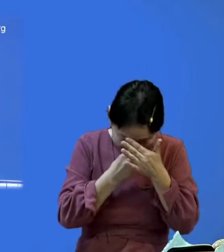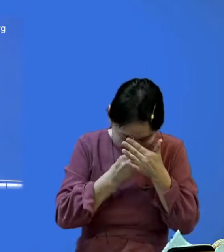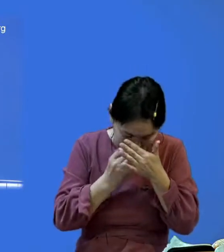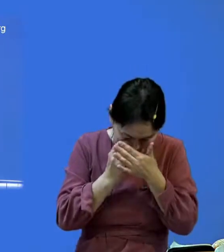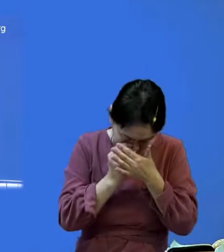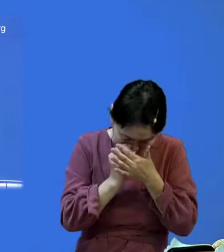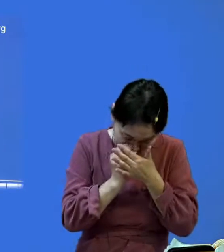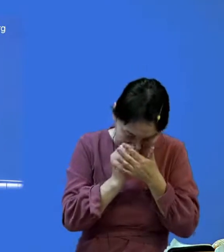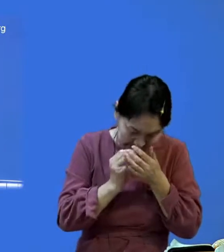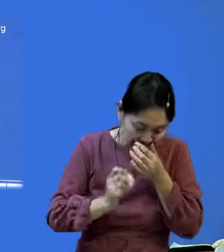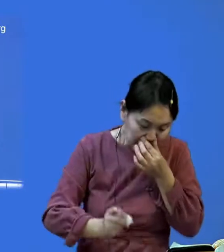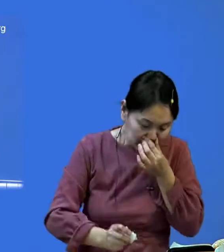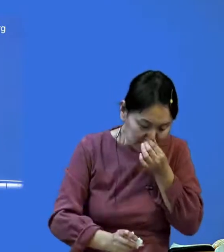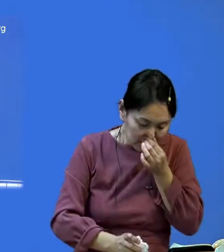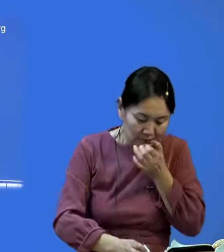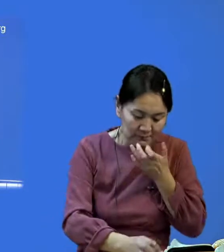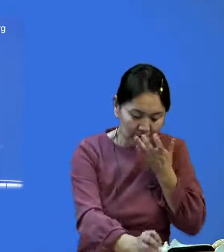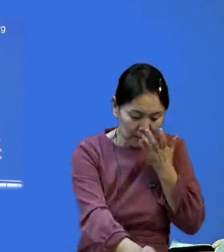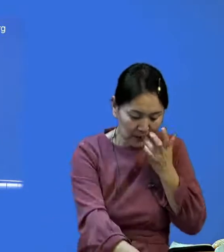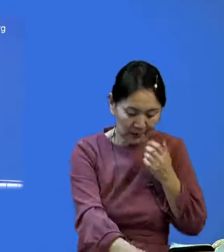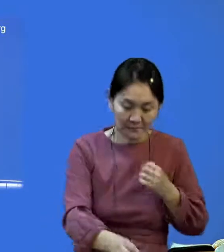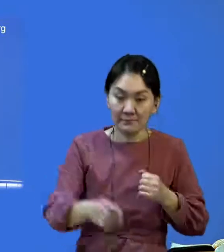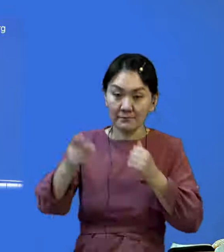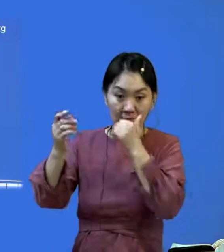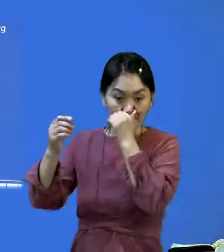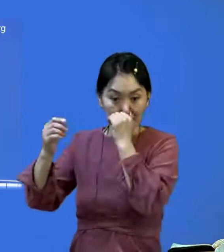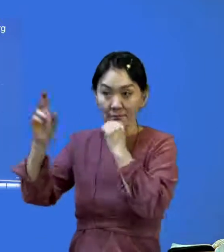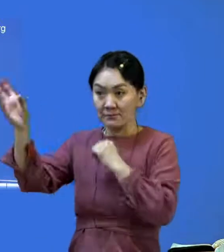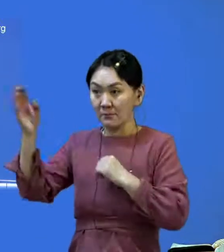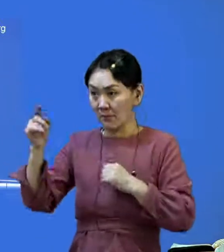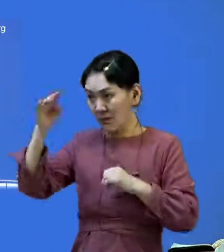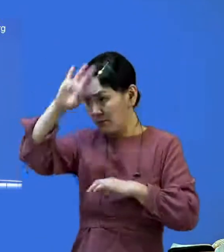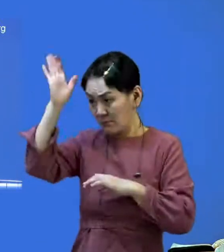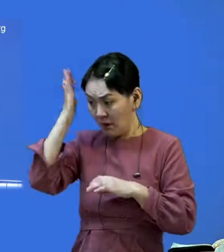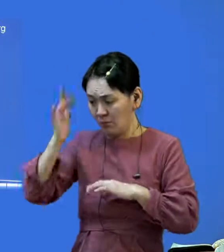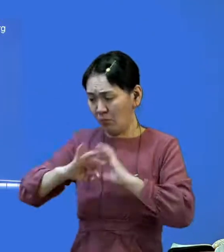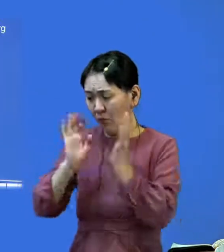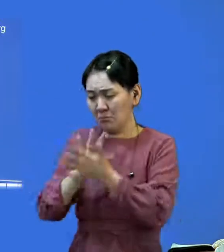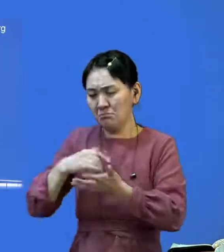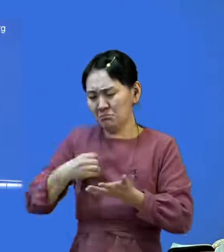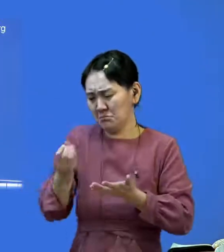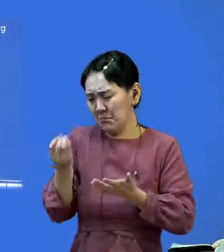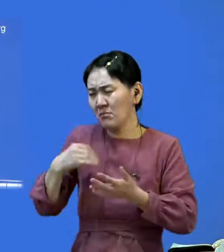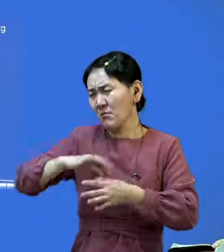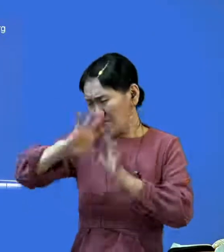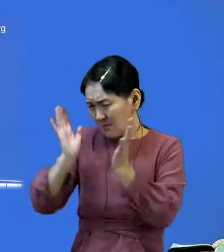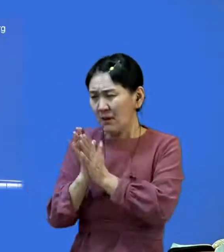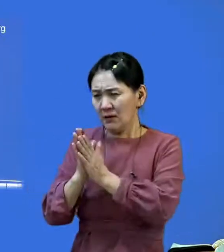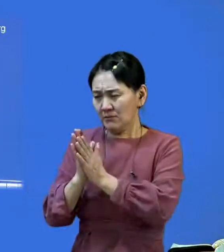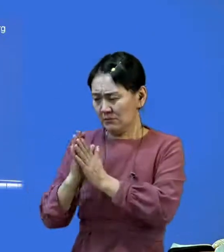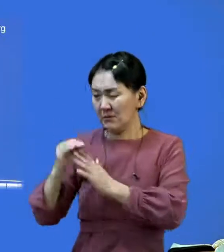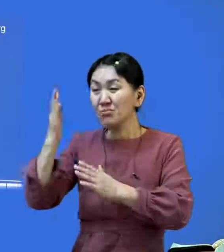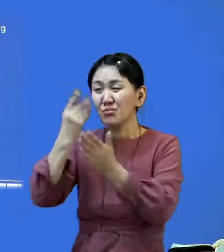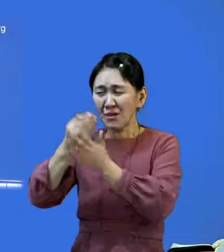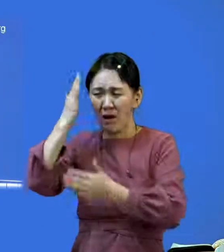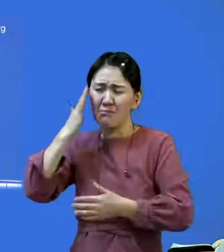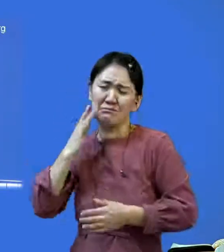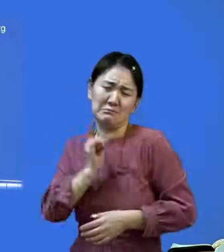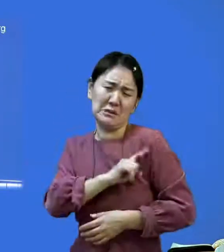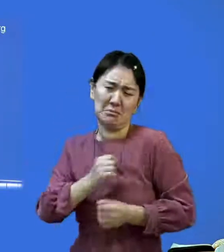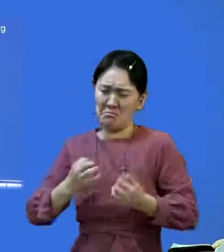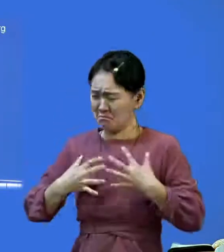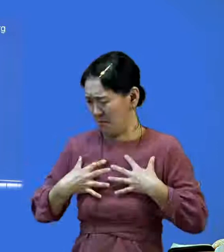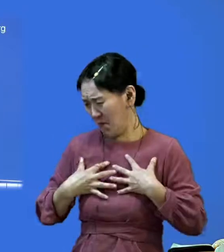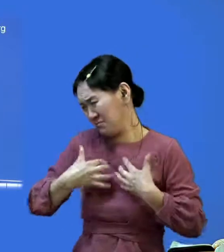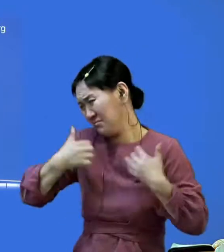Эцэг ихэн хүч чадалтай эцэг их байхад чинь тийм ээ, нэг жоохон хүүхэд юу идэх үү, юу уух үлээ, би чинь өнөөдөр